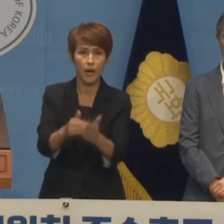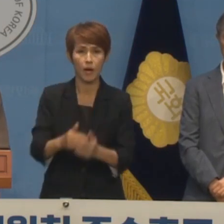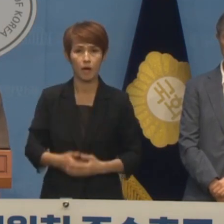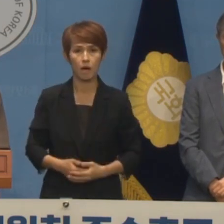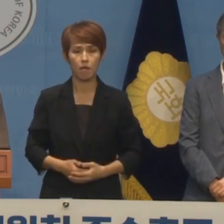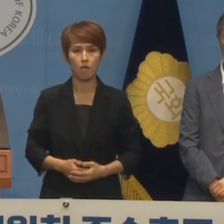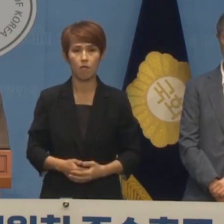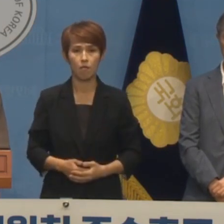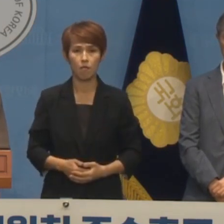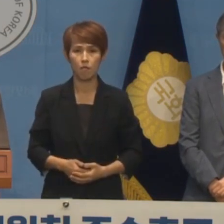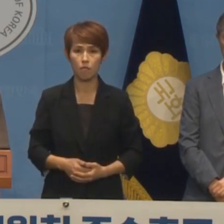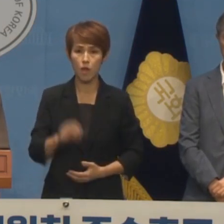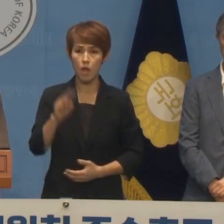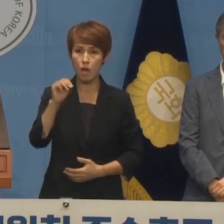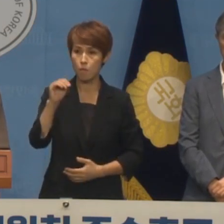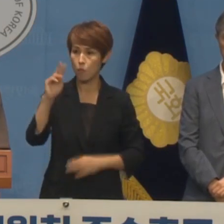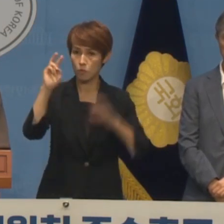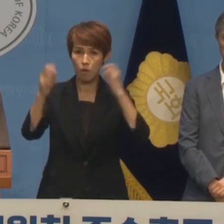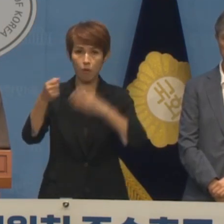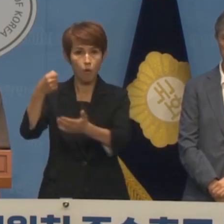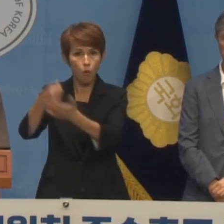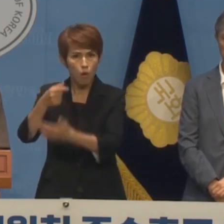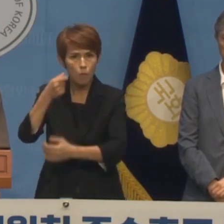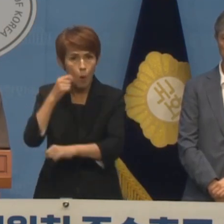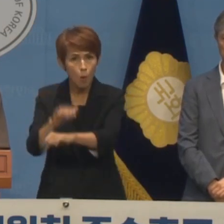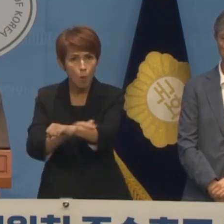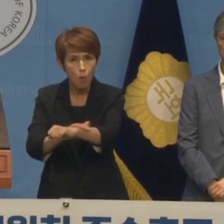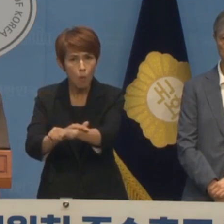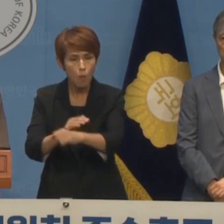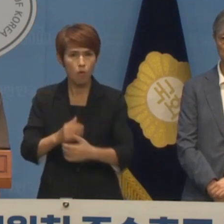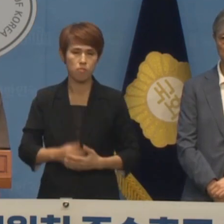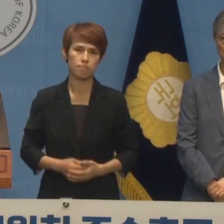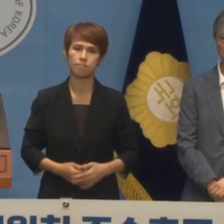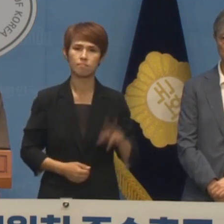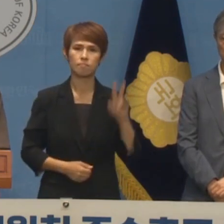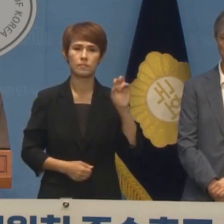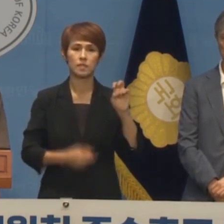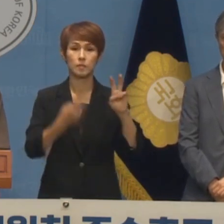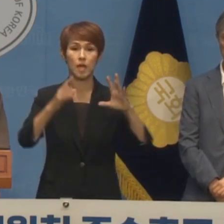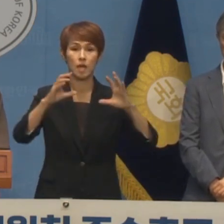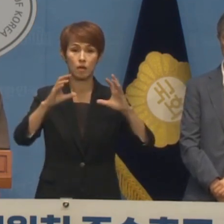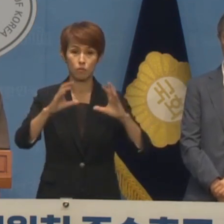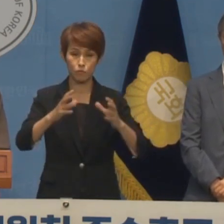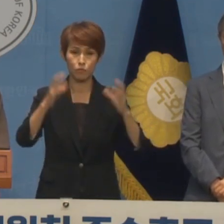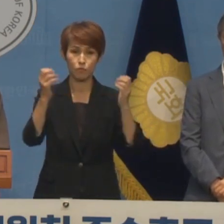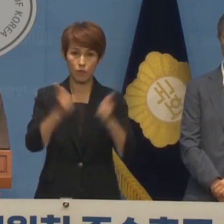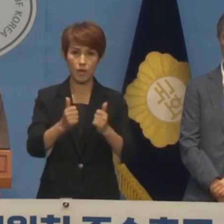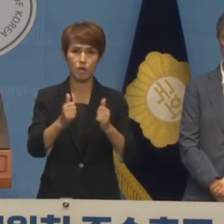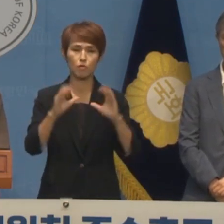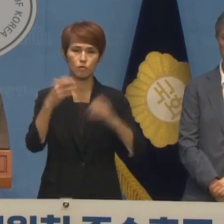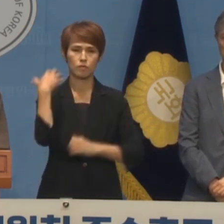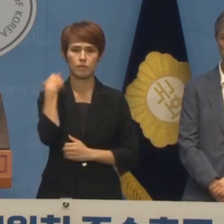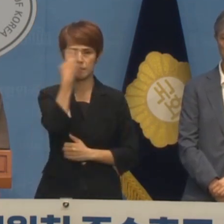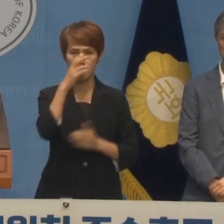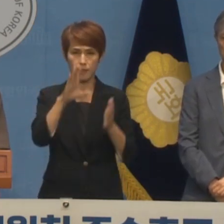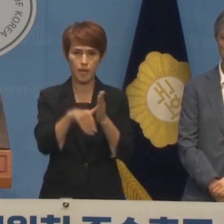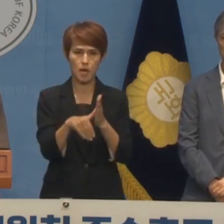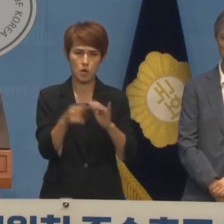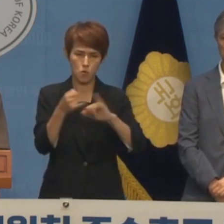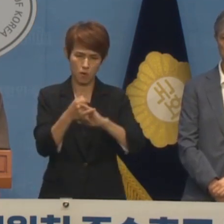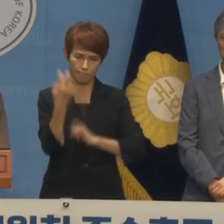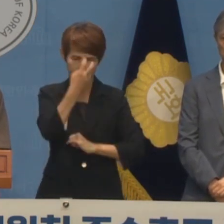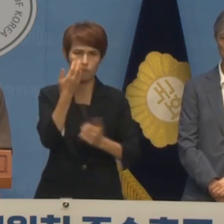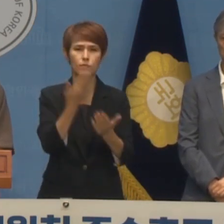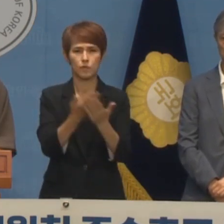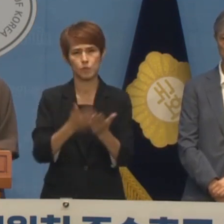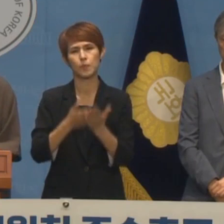어떻게 선정되었을까요? 22대 첫 국정감사를 통해 제대로 밝혀주실 것을